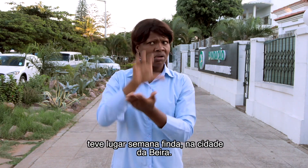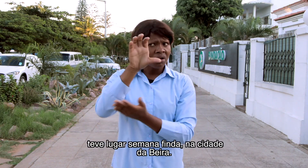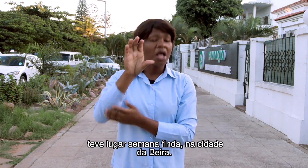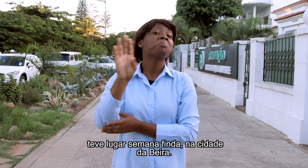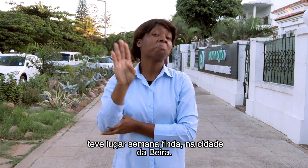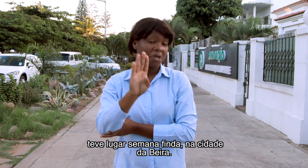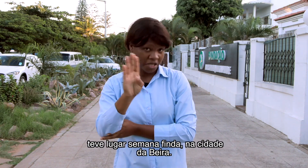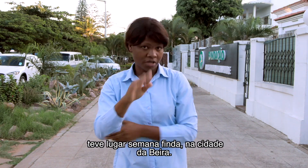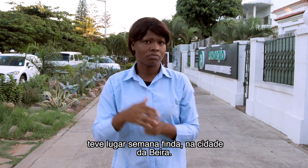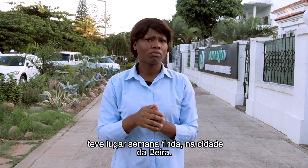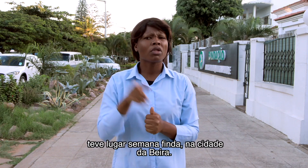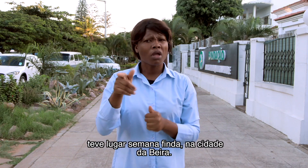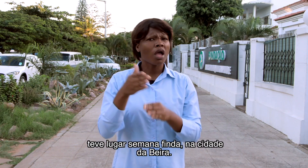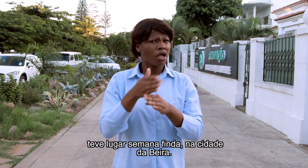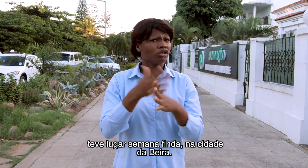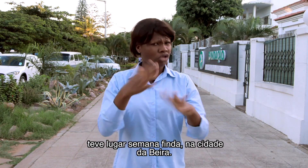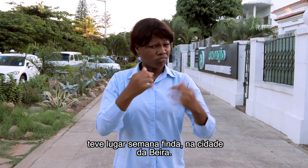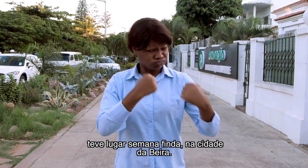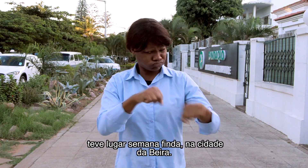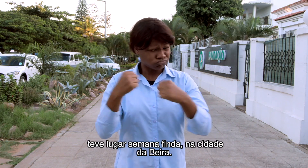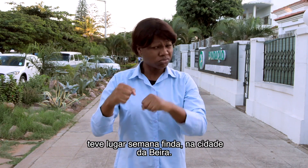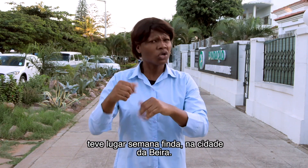intercâmbio que teve lugar semana fina na Cidade da Beira.